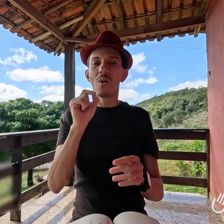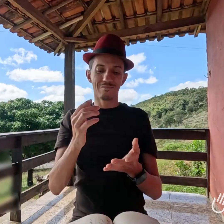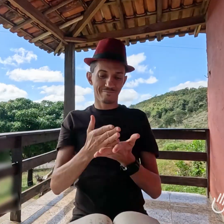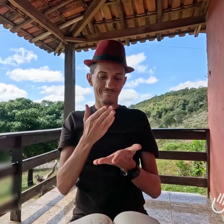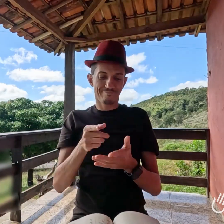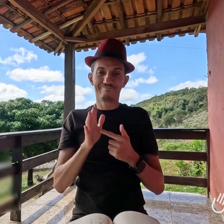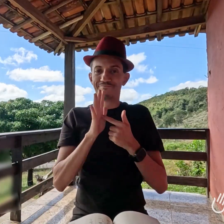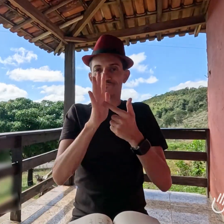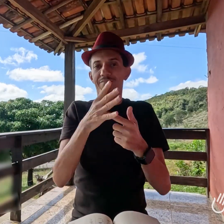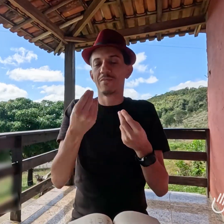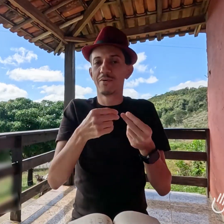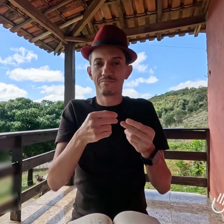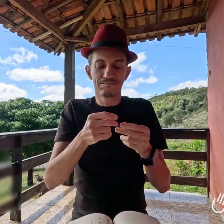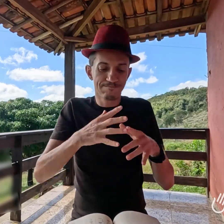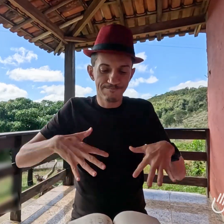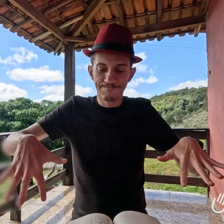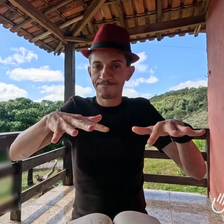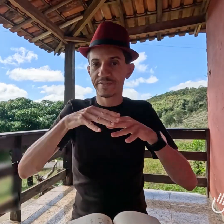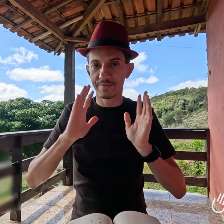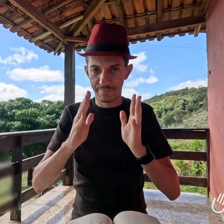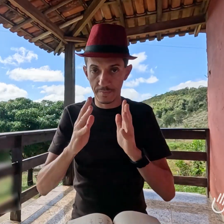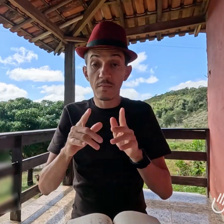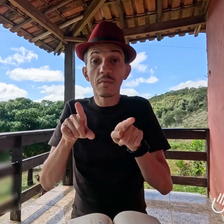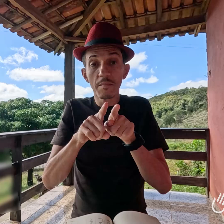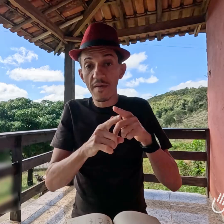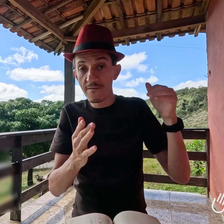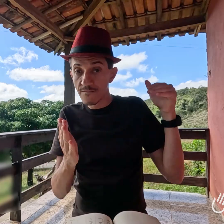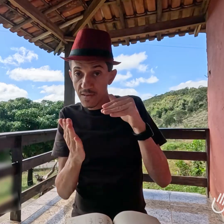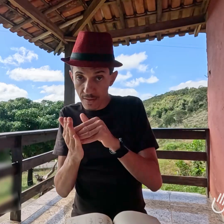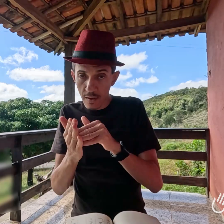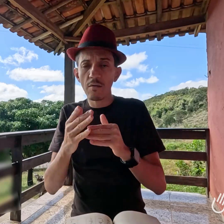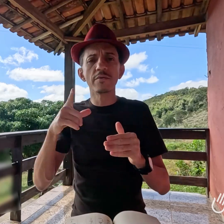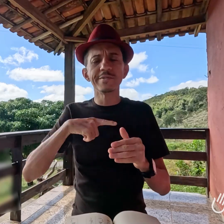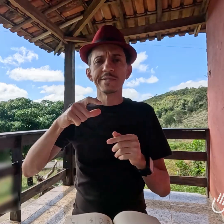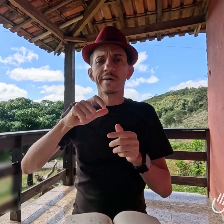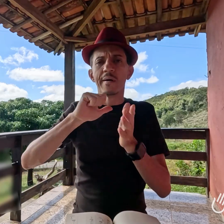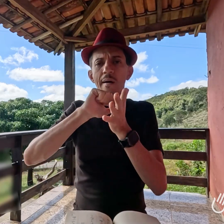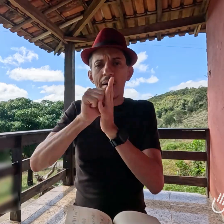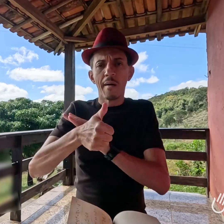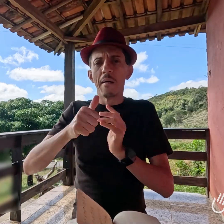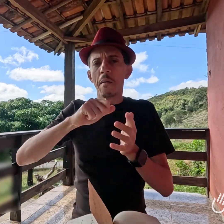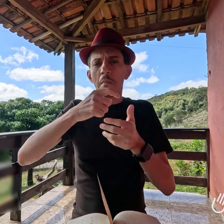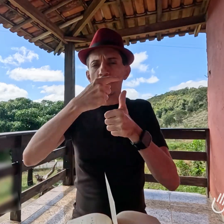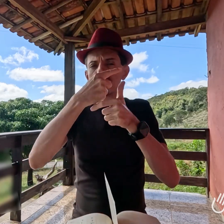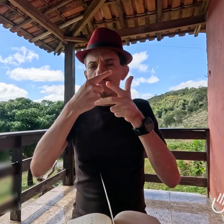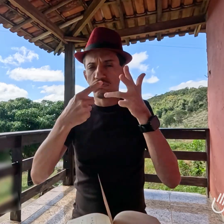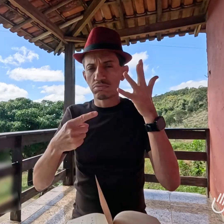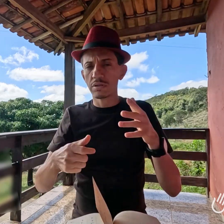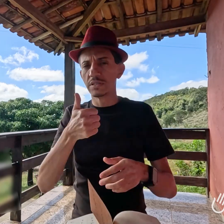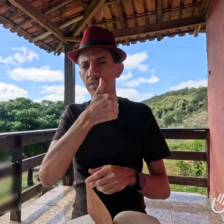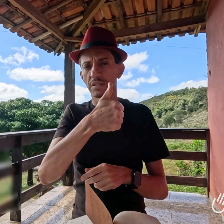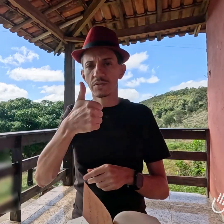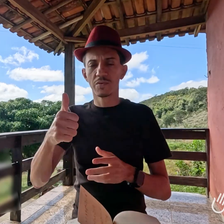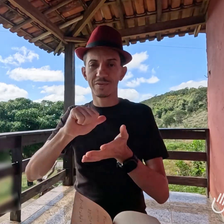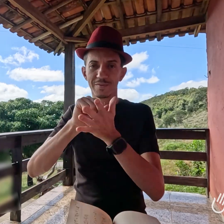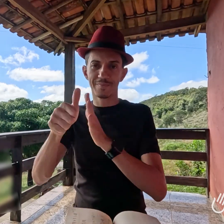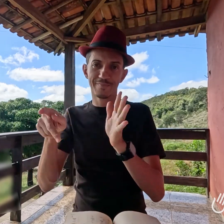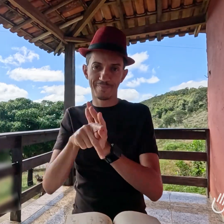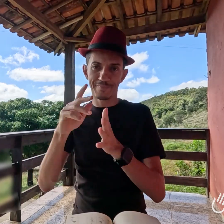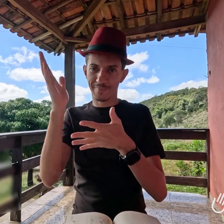exata de sinalizar. Ou seja, com a escrita de sinais sem mistérios, você vai desenvolver nessa profundidade na língua de